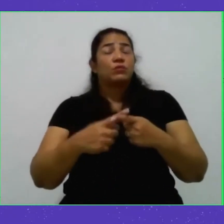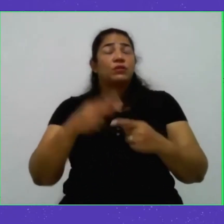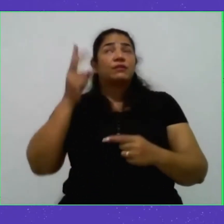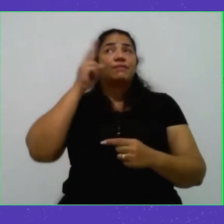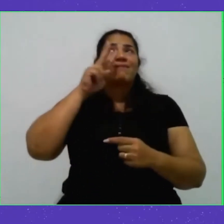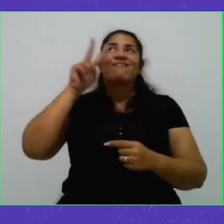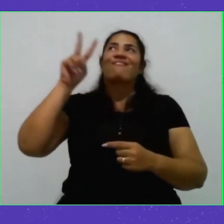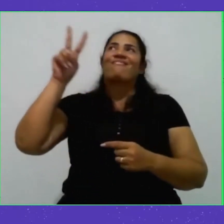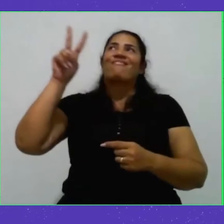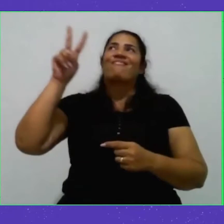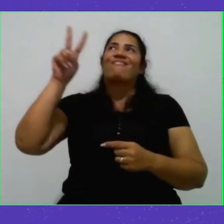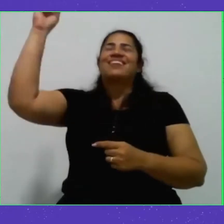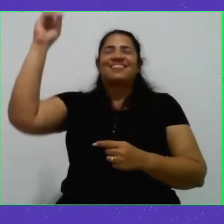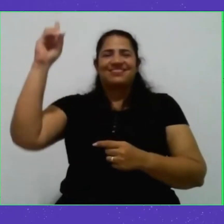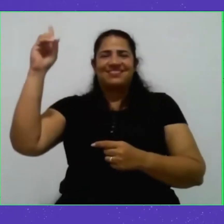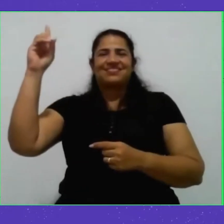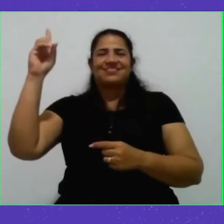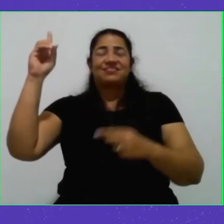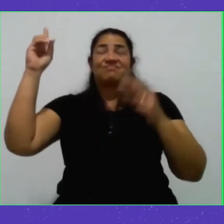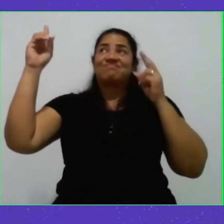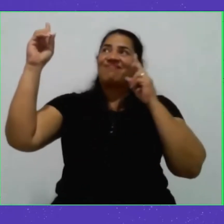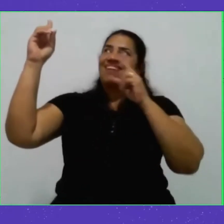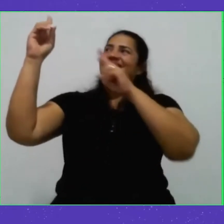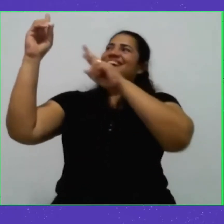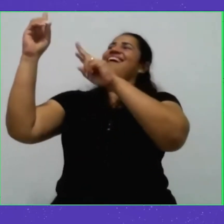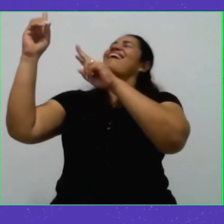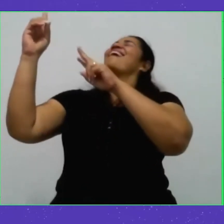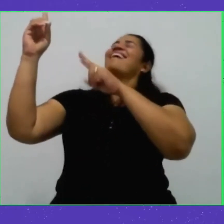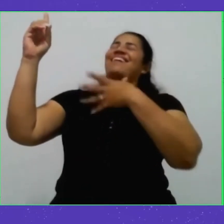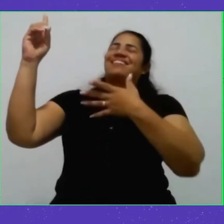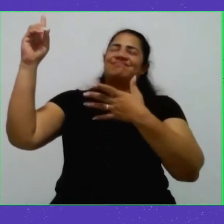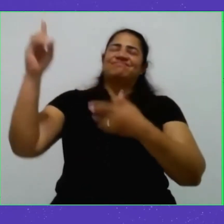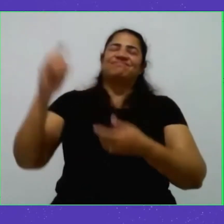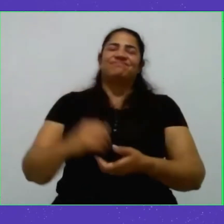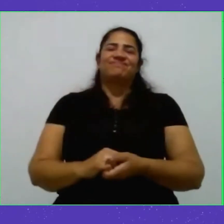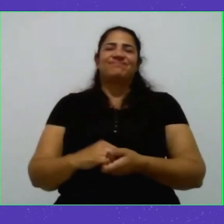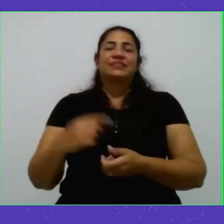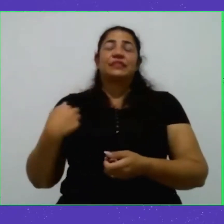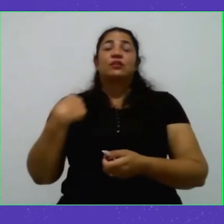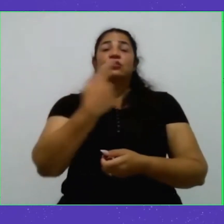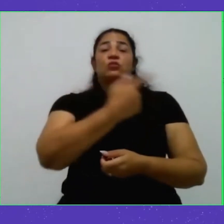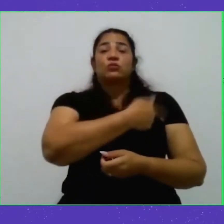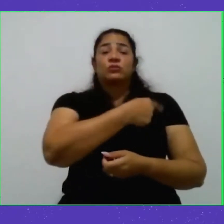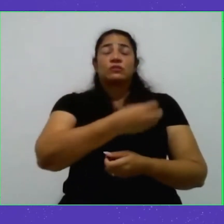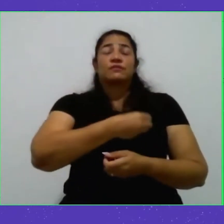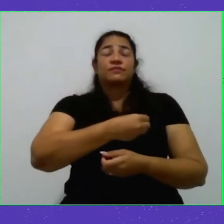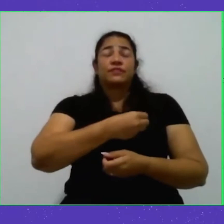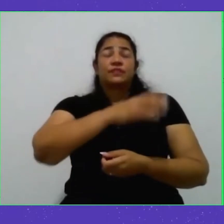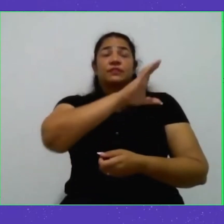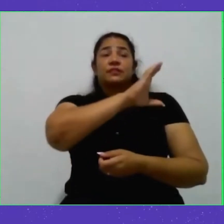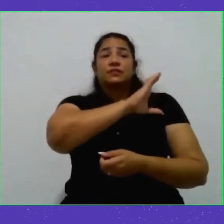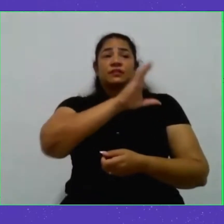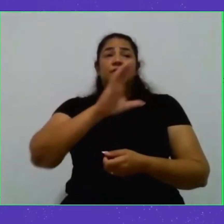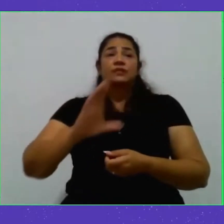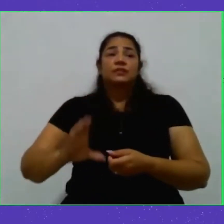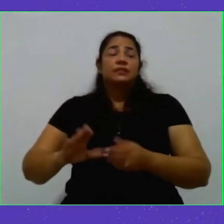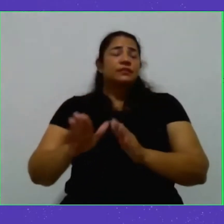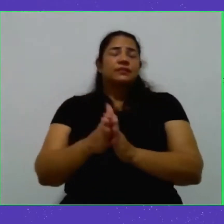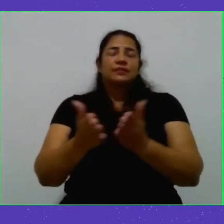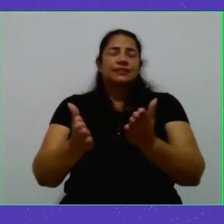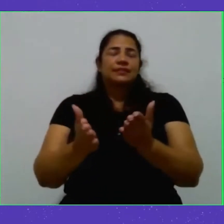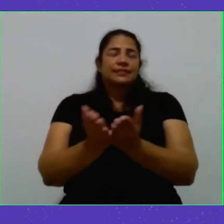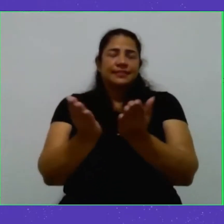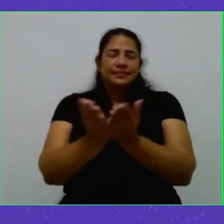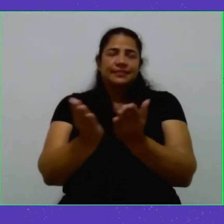Nossa vida cristã, irmãos, nós precisamos ser puros. Lá em 1 Timóteo capítulo 1, vamos dar uma olhadinha aqui. Nós sempre temos